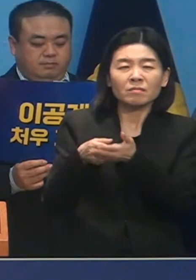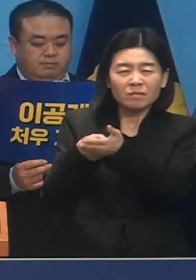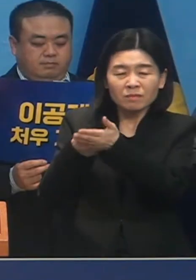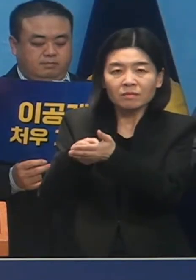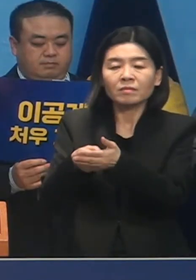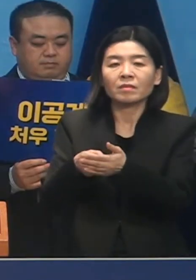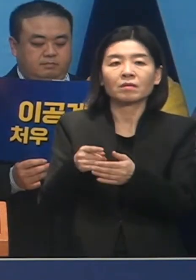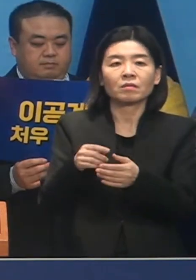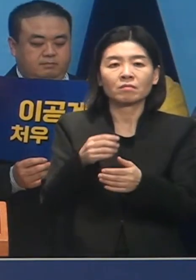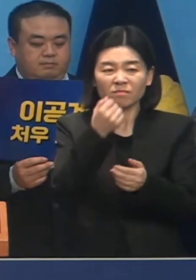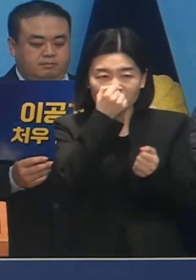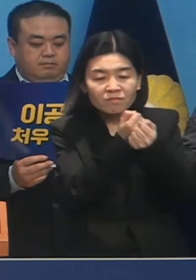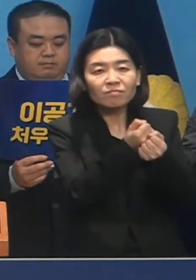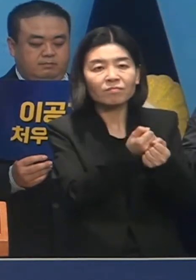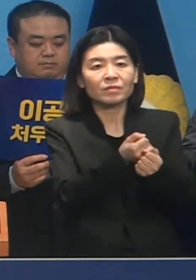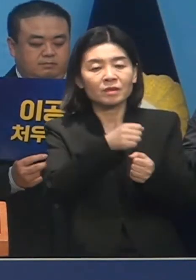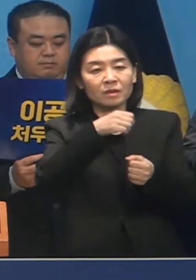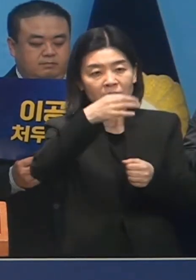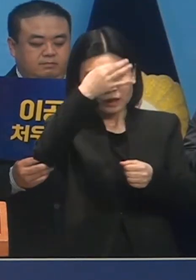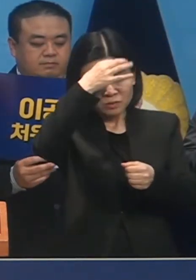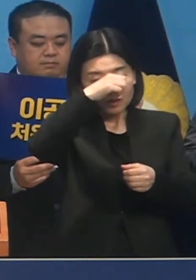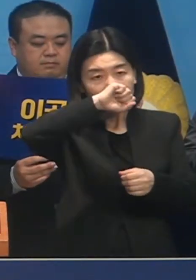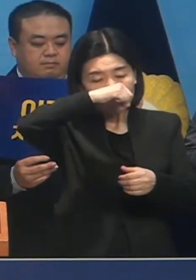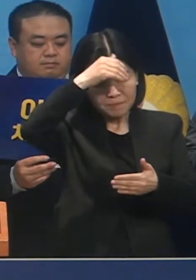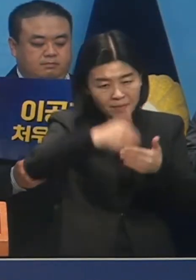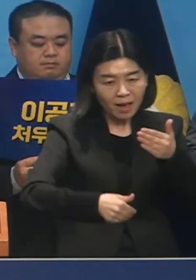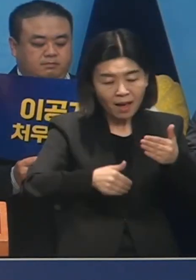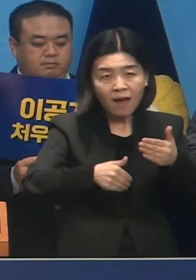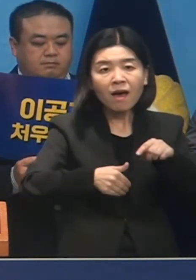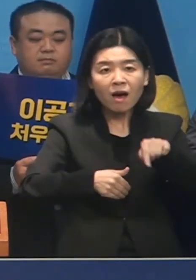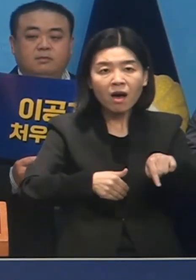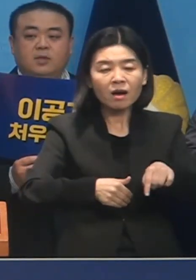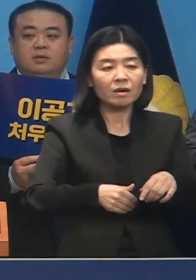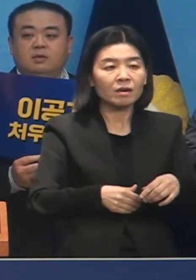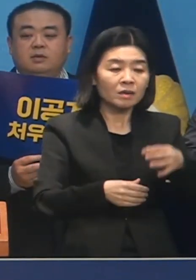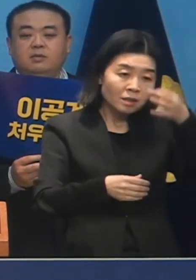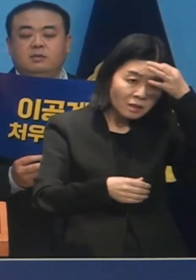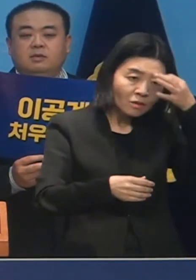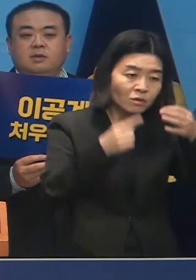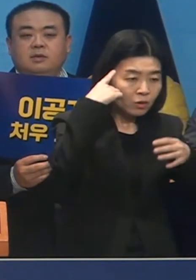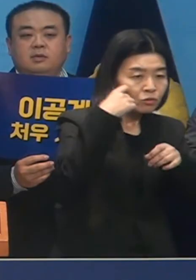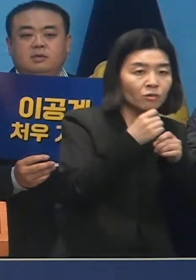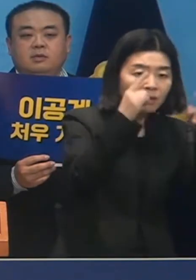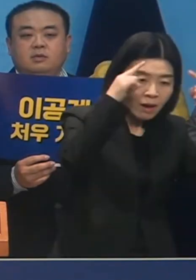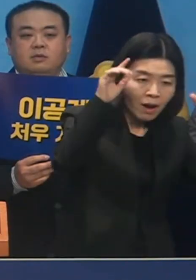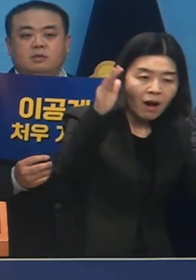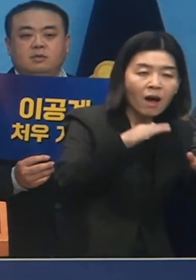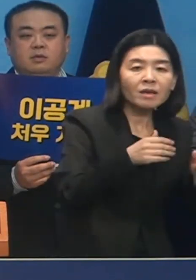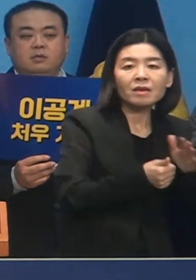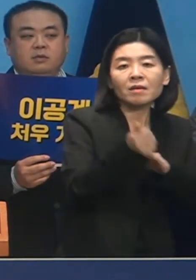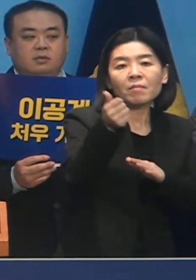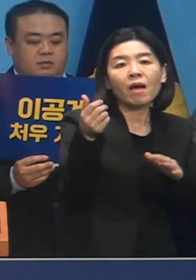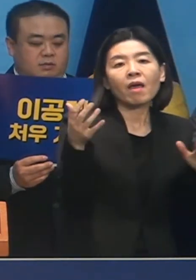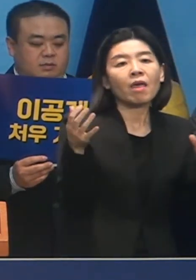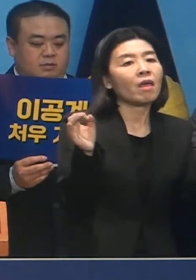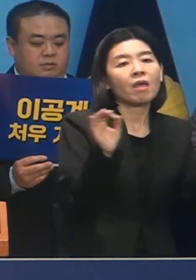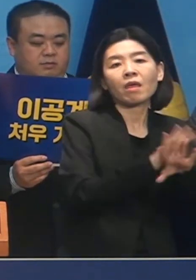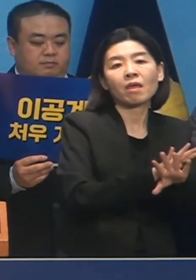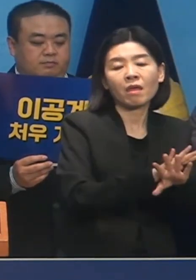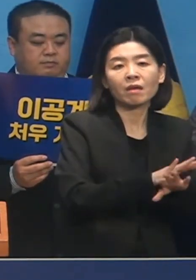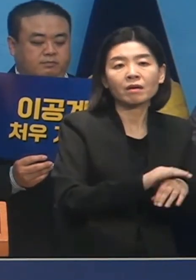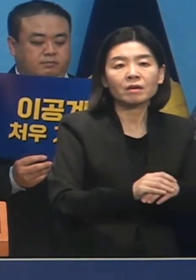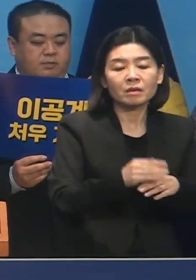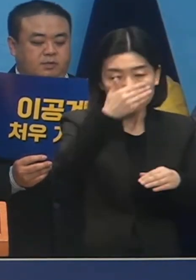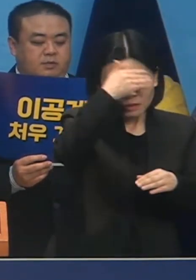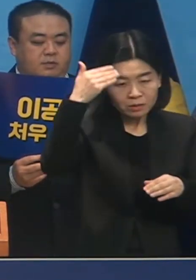강행된 과학기술 예산 삭감 사태는 수많은 이공계 대학생들의 희망을 잃게 하고 이공계 대학원생들,